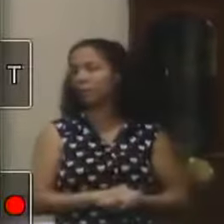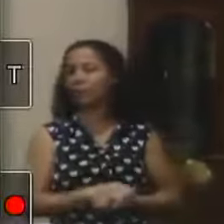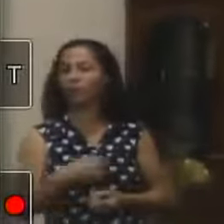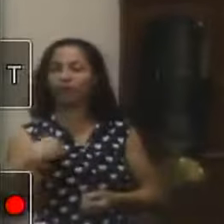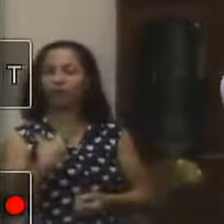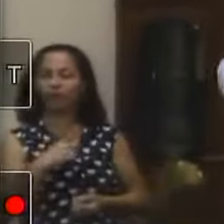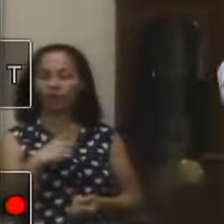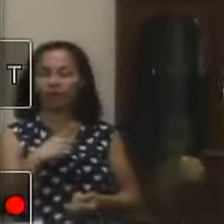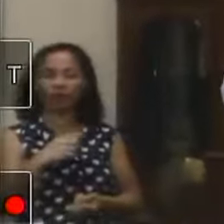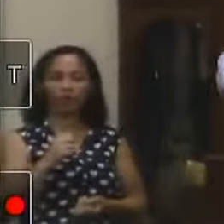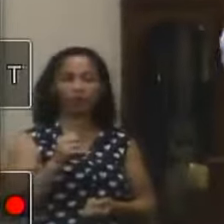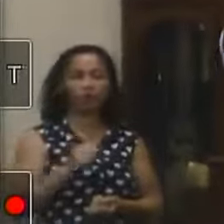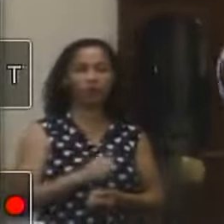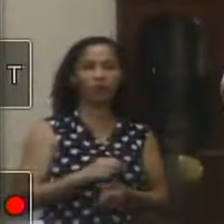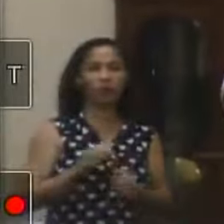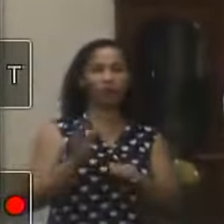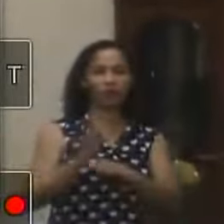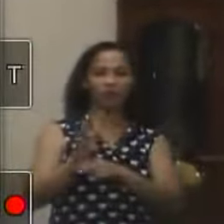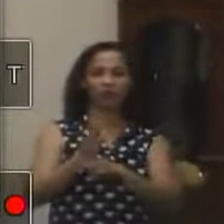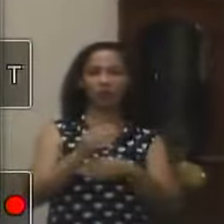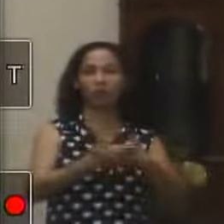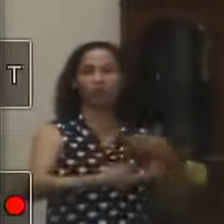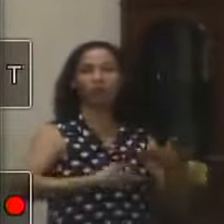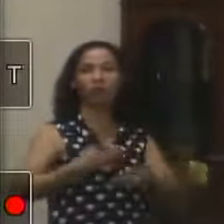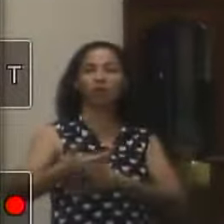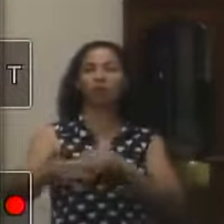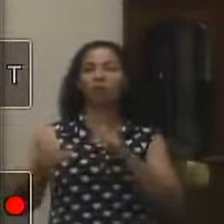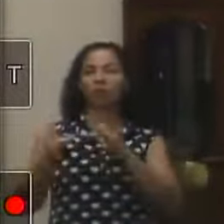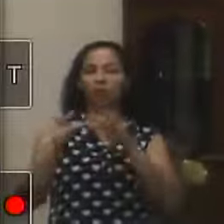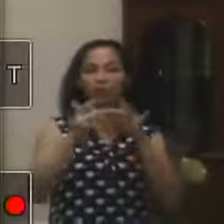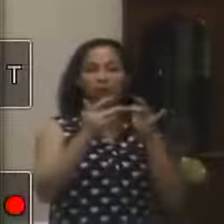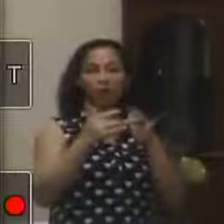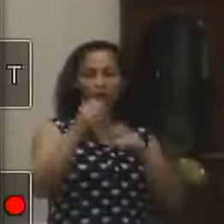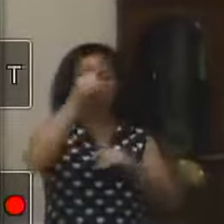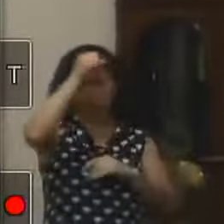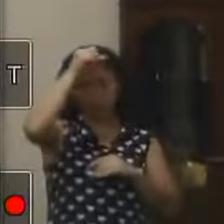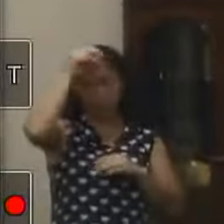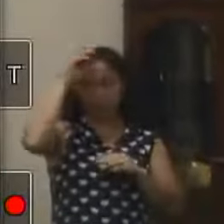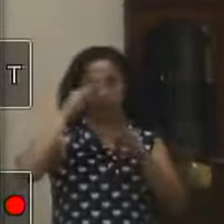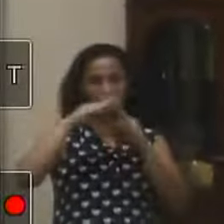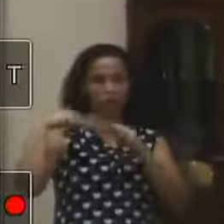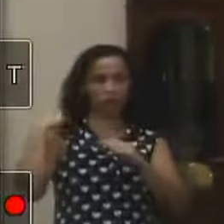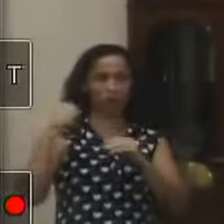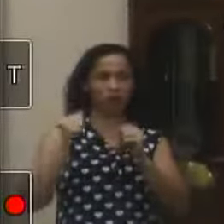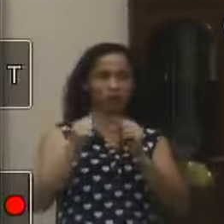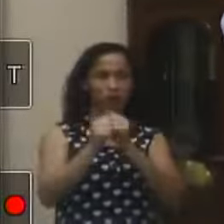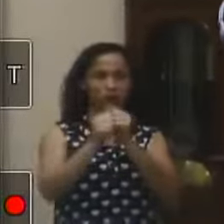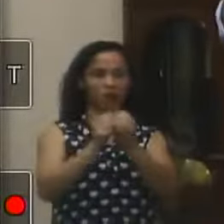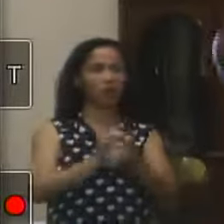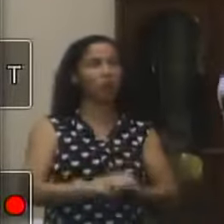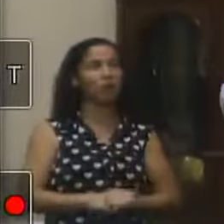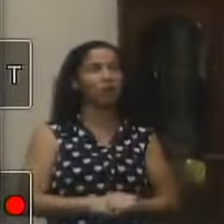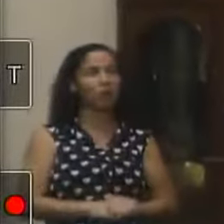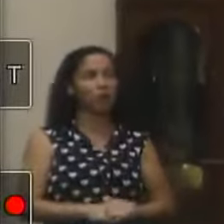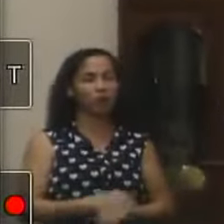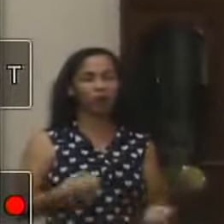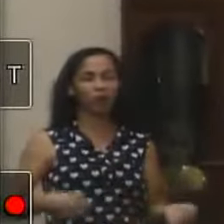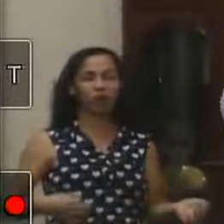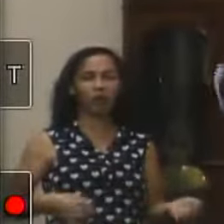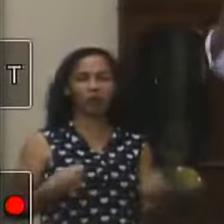atender em parceria, em harmonia, com o Poder Executivo. Então eu quero deixar isso aqui, deixar isso claro, conservatória precisa de um